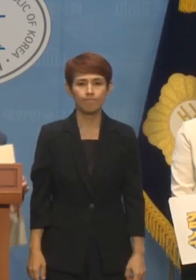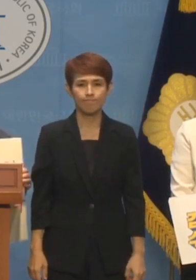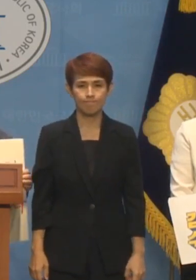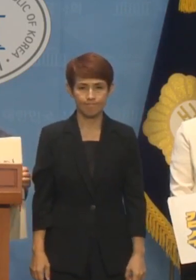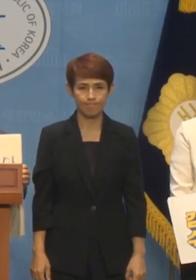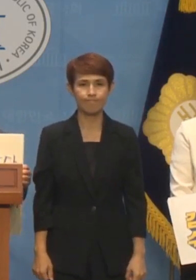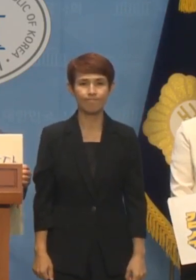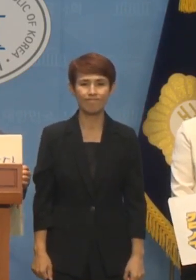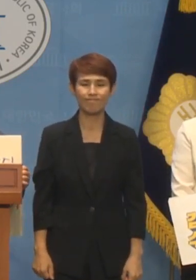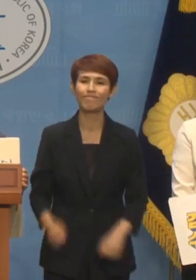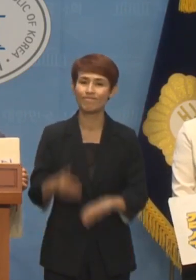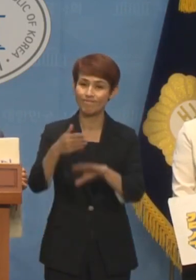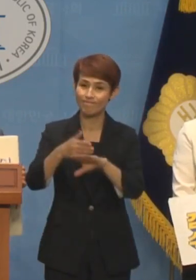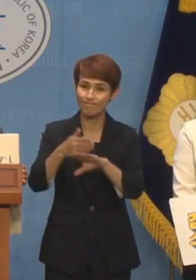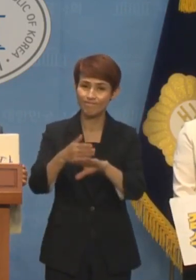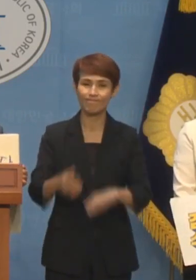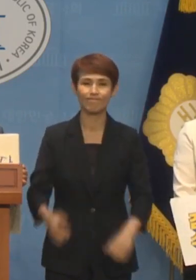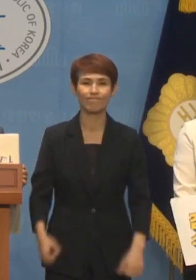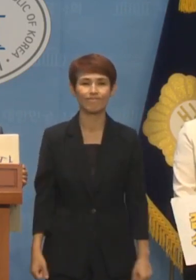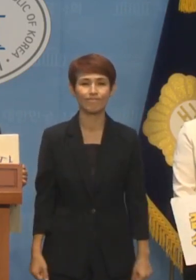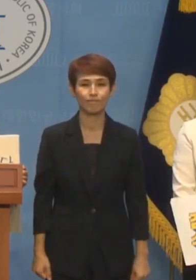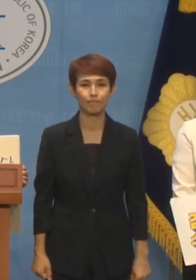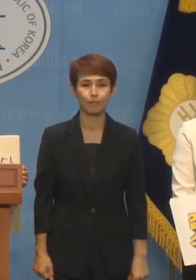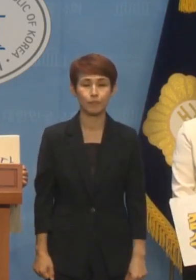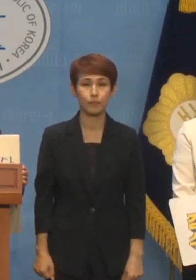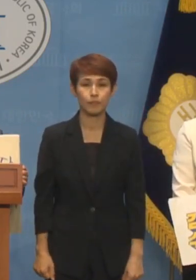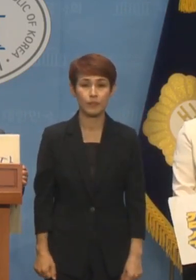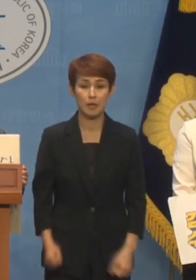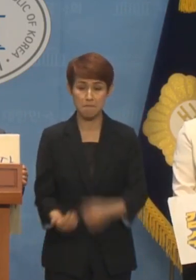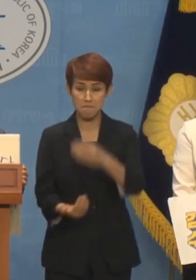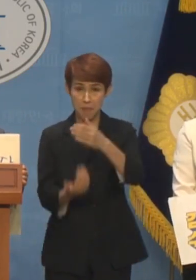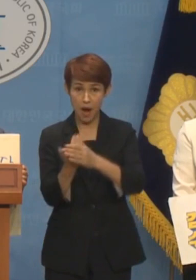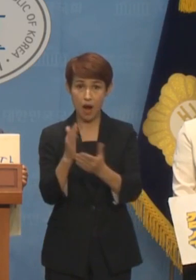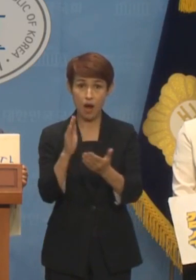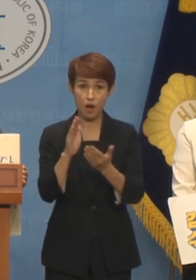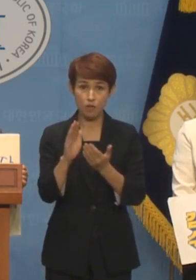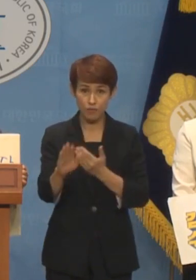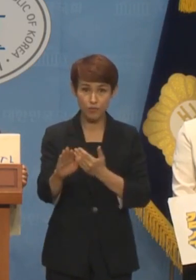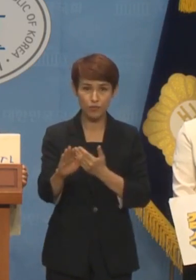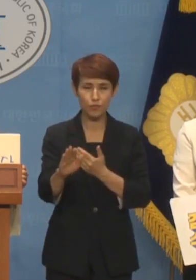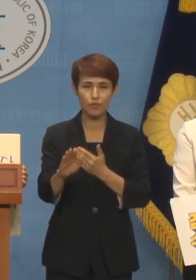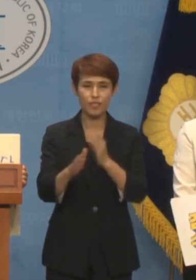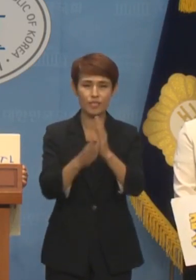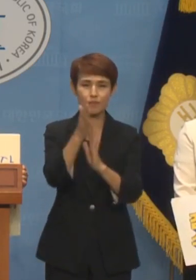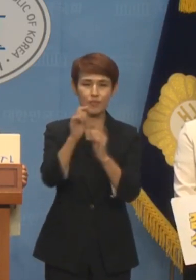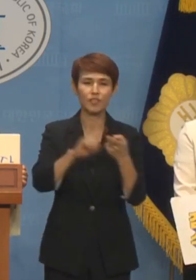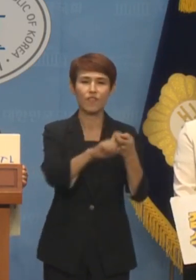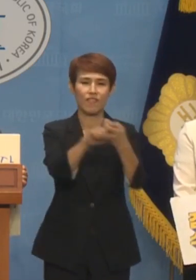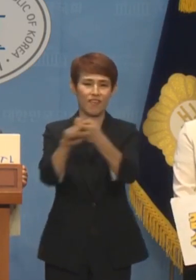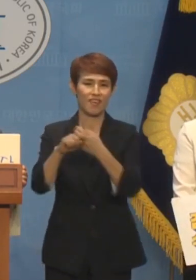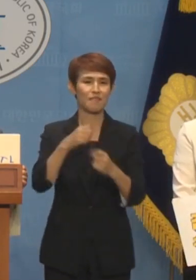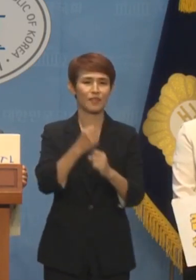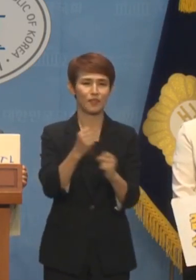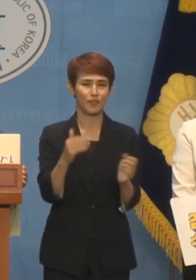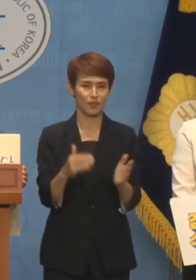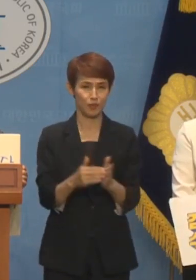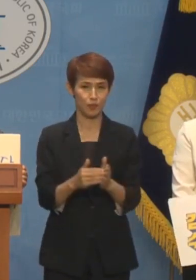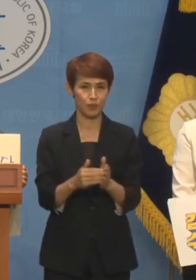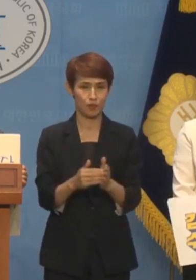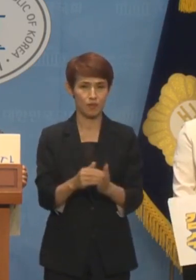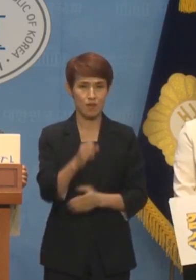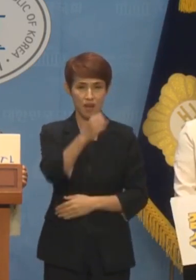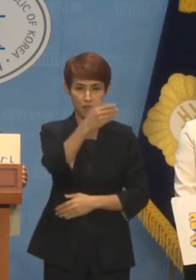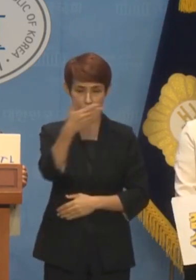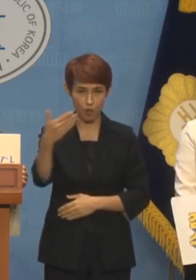예, 김현호 대표님 감사합니다. 이 사건 이후에 2차 혁명기 10년대가 결성되었습니다. 양평고속도로